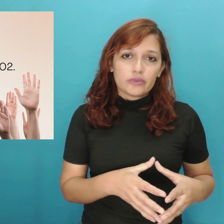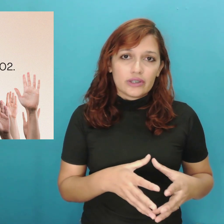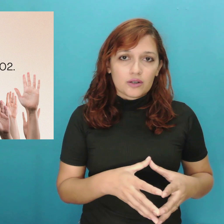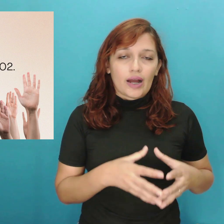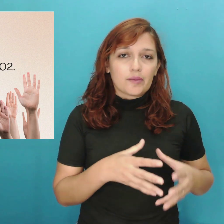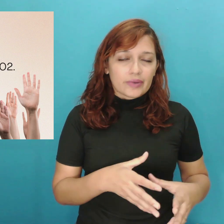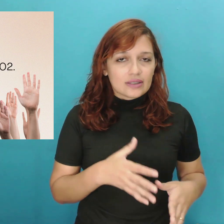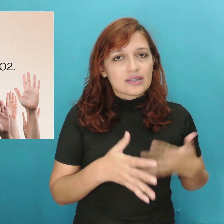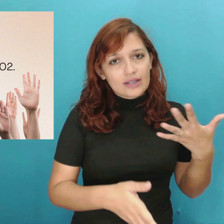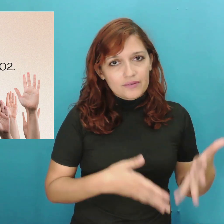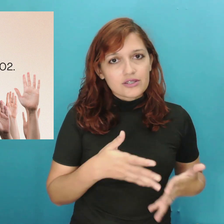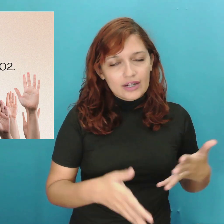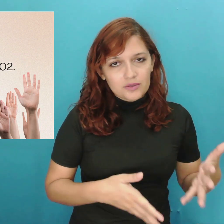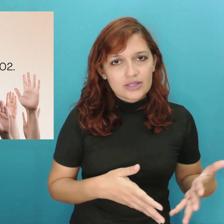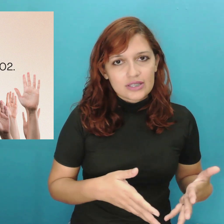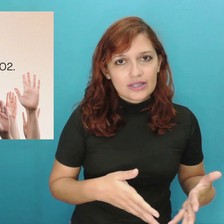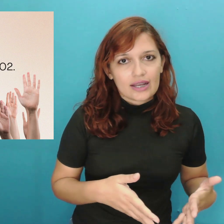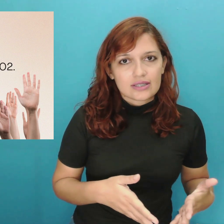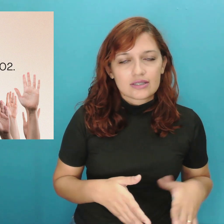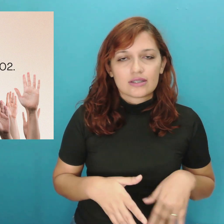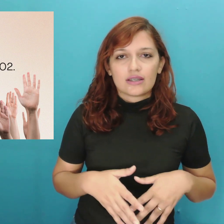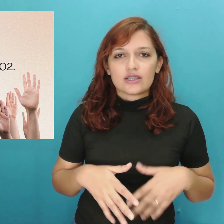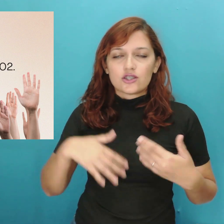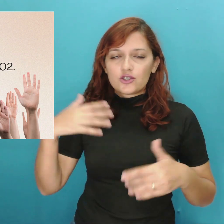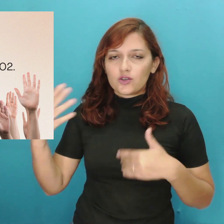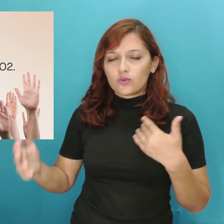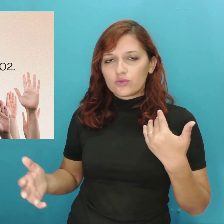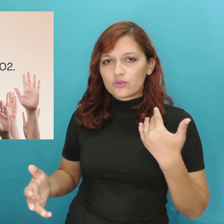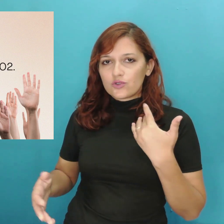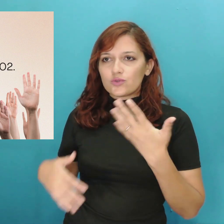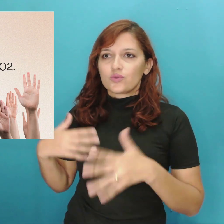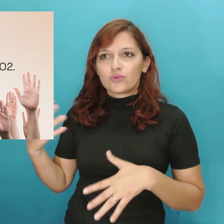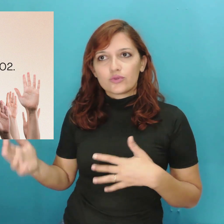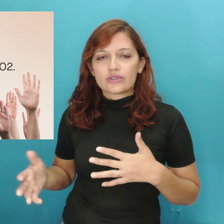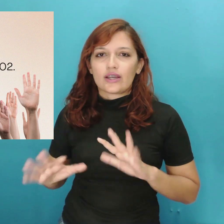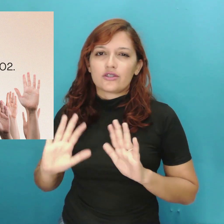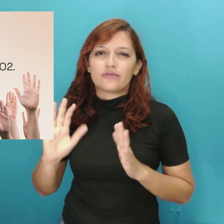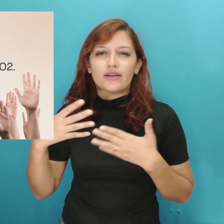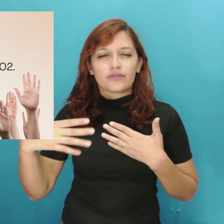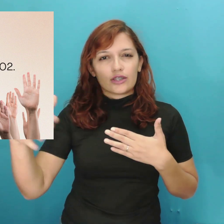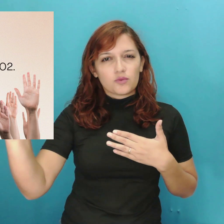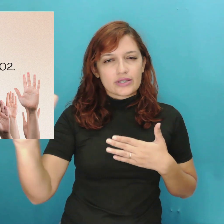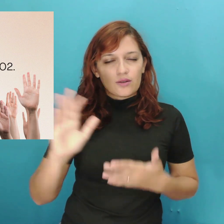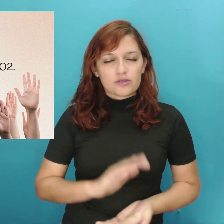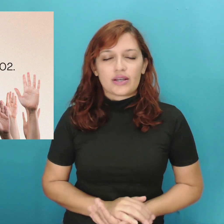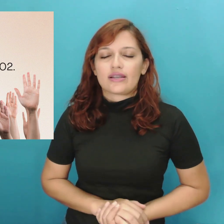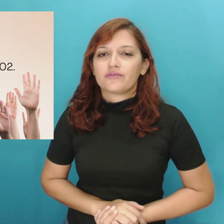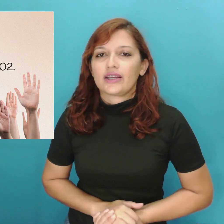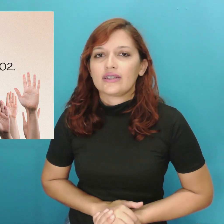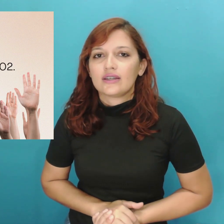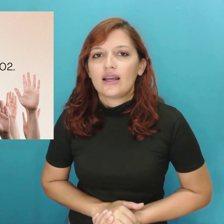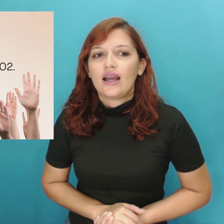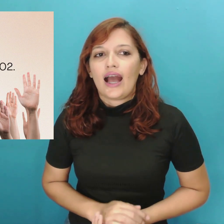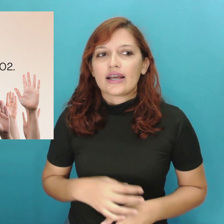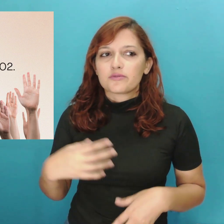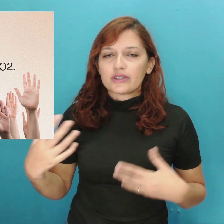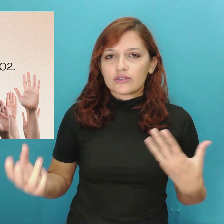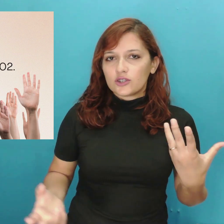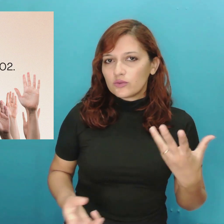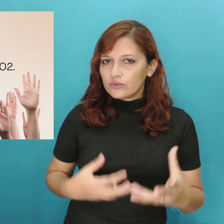comunicam apenas através da língua de sinais. Existem outros surdos que a gente vai ver nas aulas mais à frente a respeito de cultura